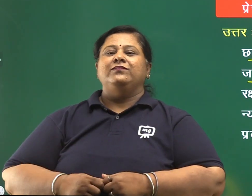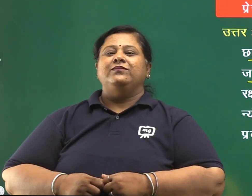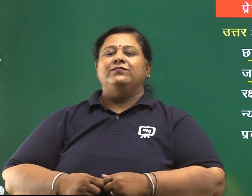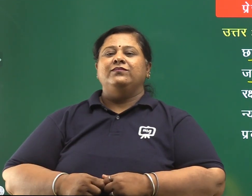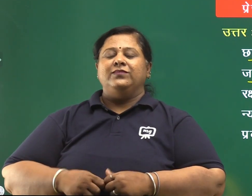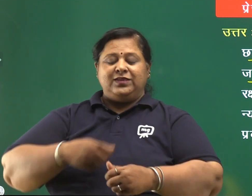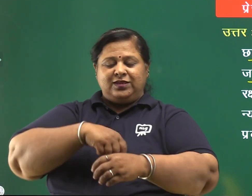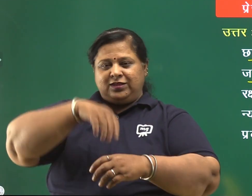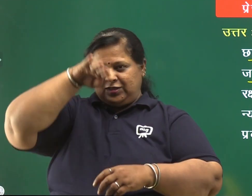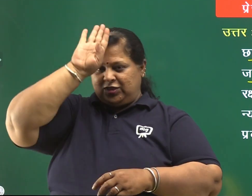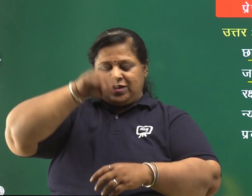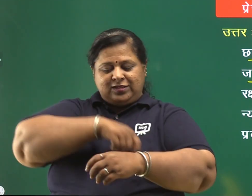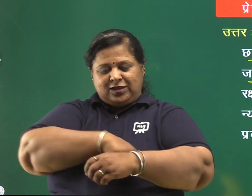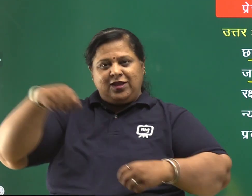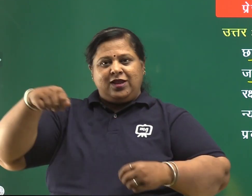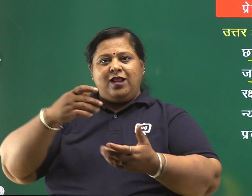झांसी की रानी